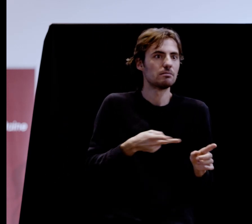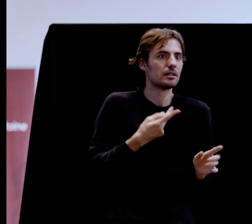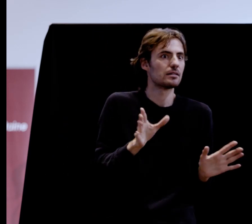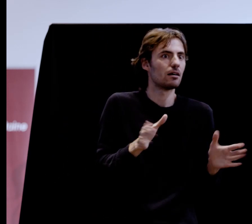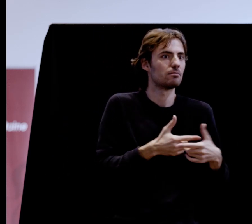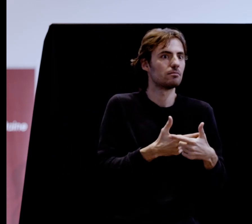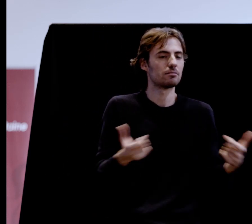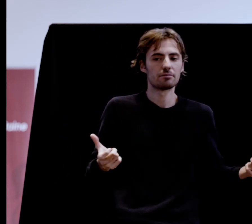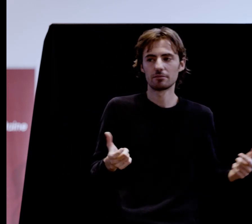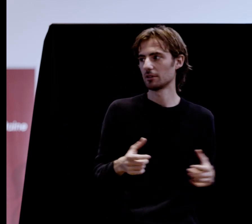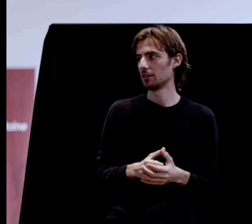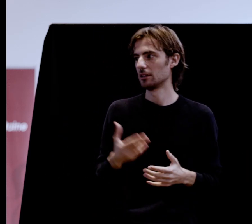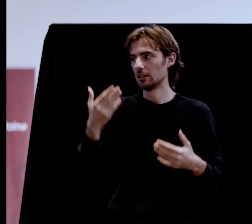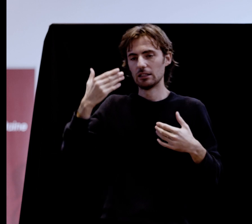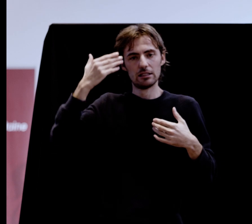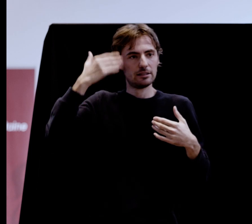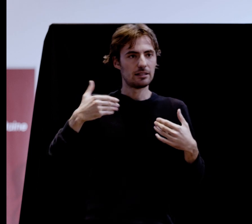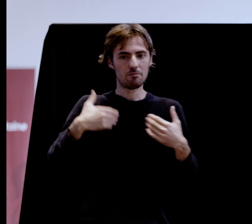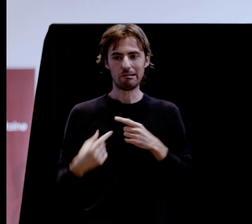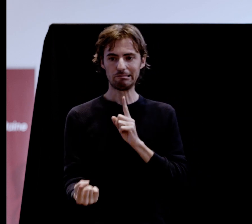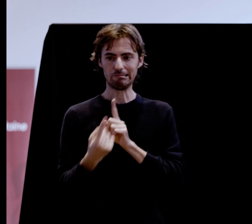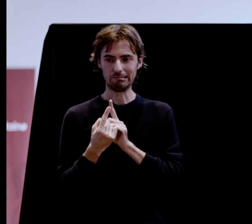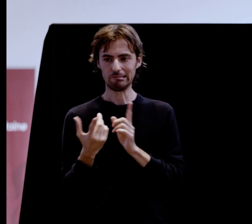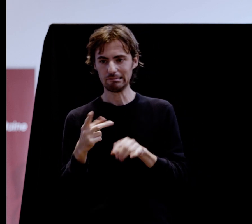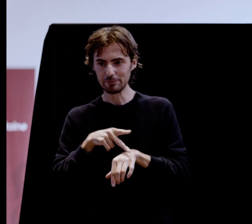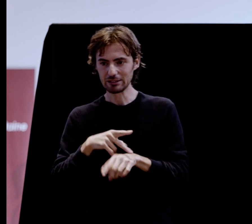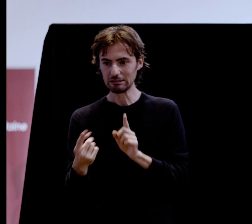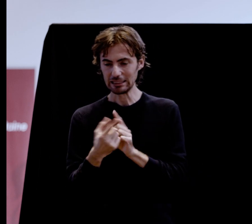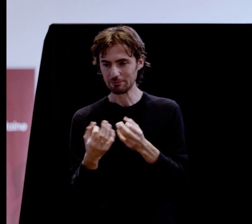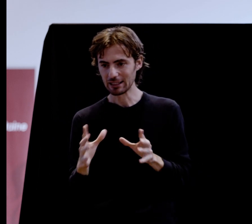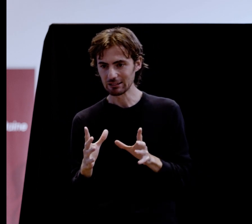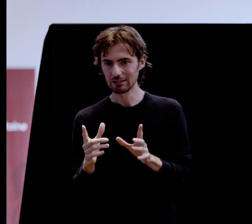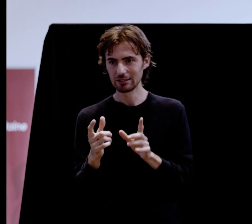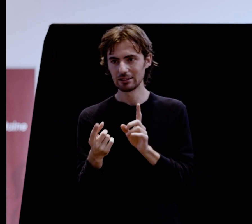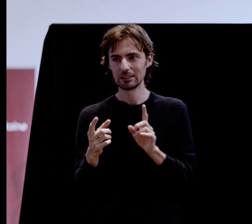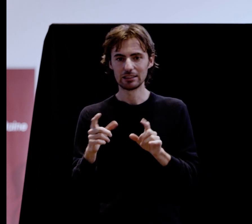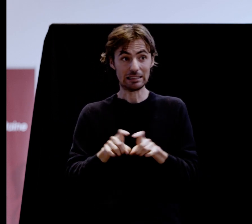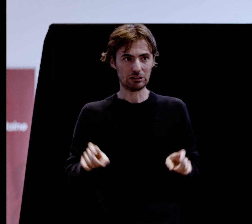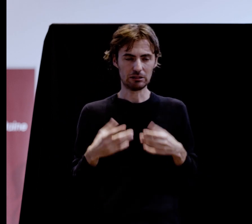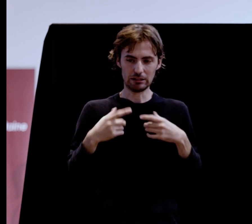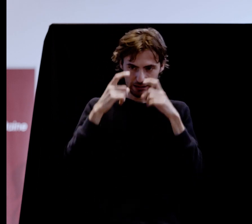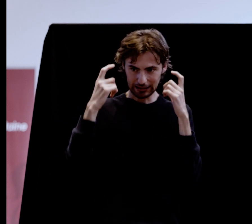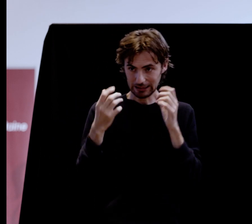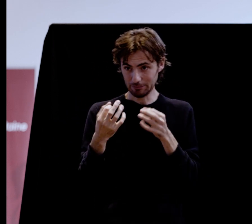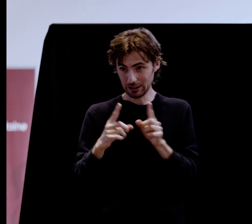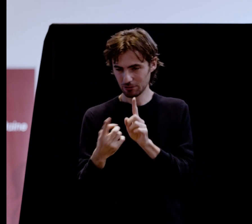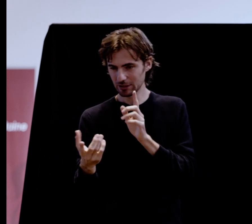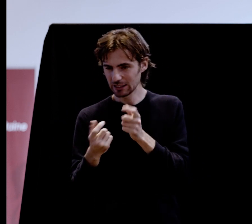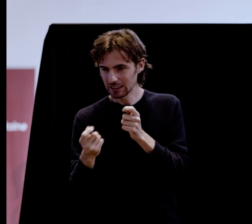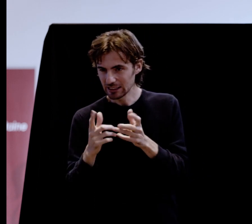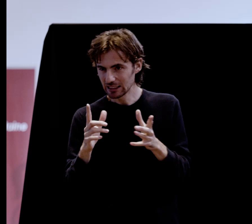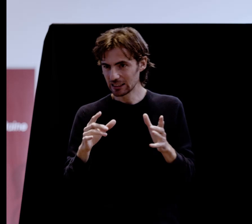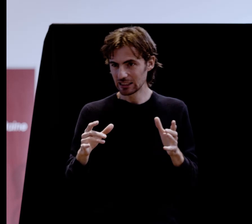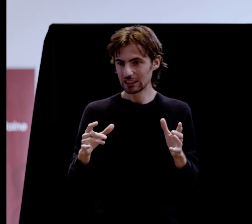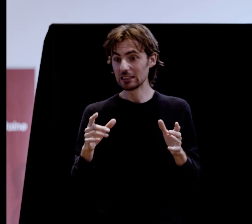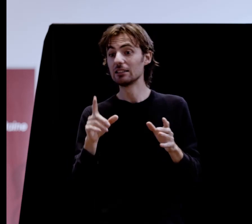en consultation, je sais que j'ai pas beaucoup de temps. Donc, mon travail, ça va être de vérifier, est-ce que cette jeune fille, parce que je vois pas les jeunes garçons, mais est-ce que cette jeune fille, elle a accès à